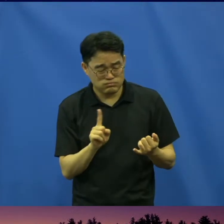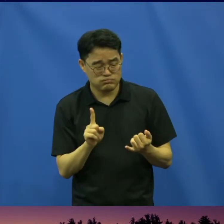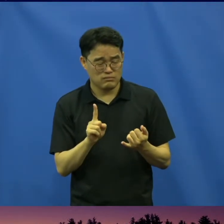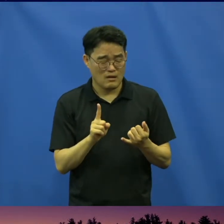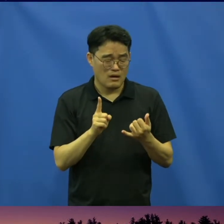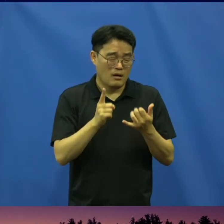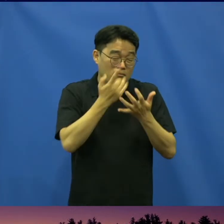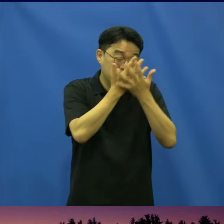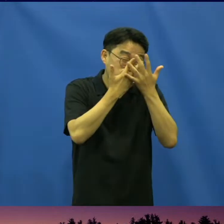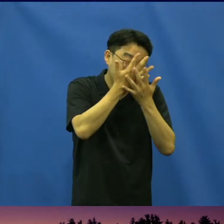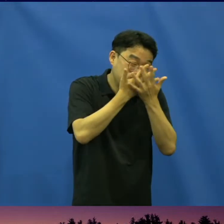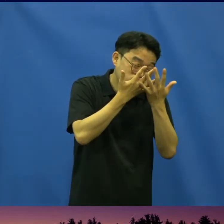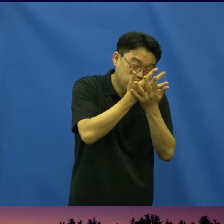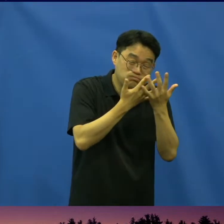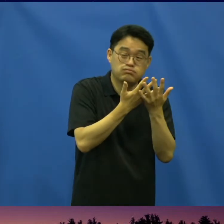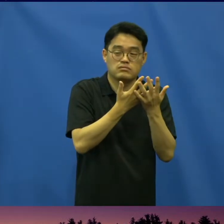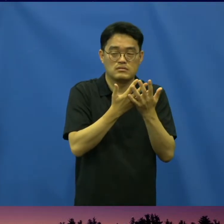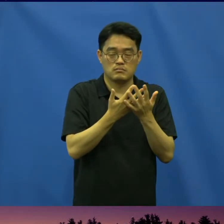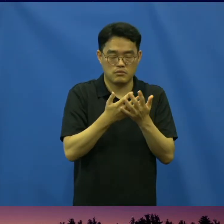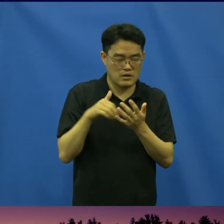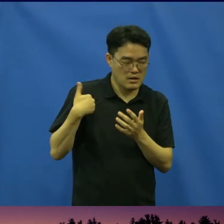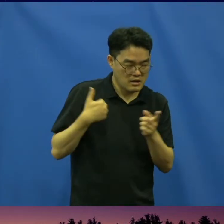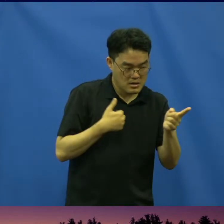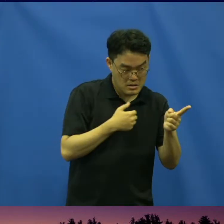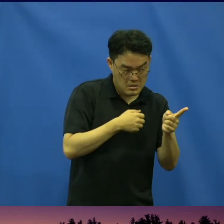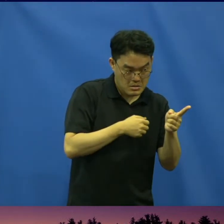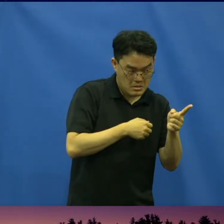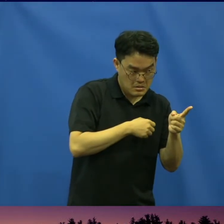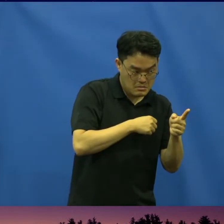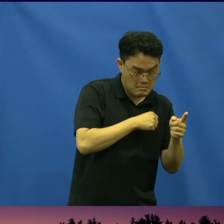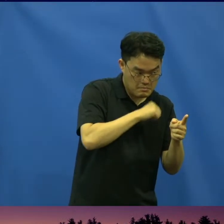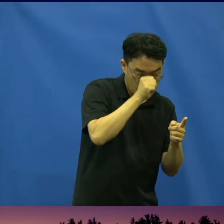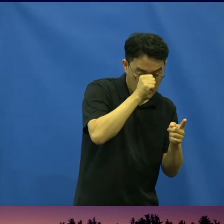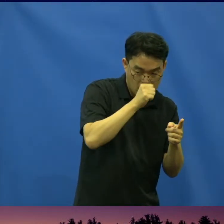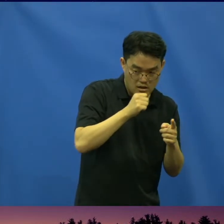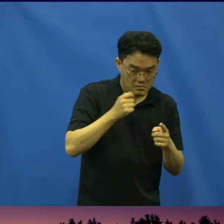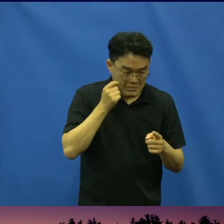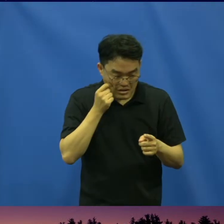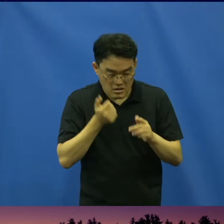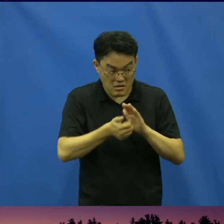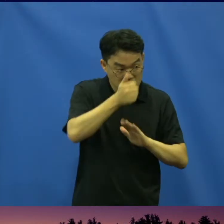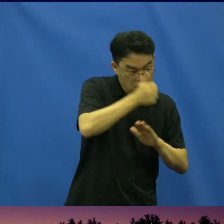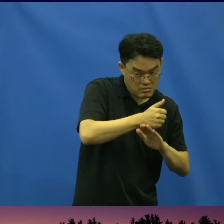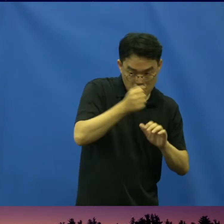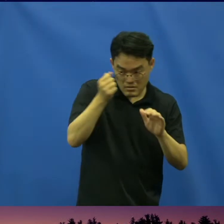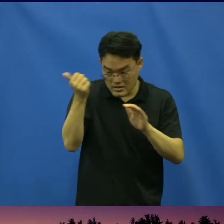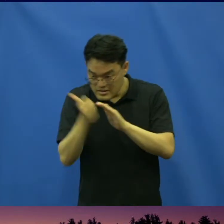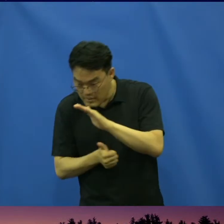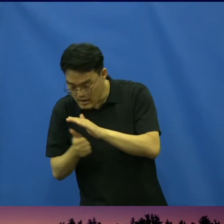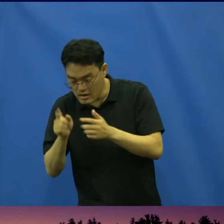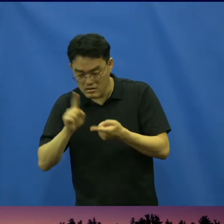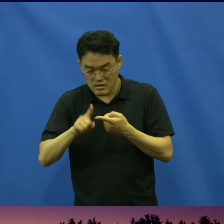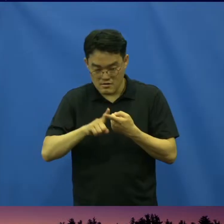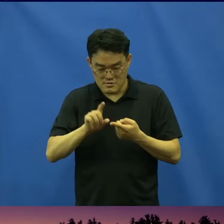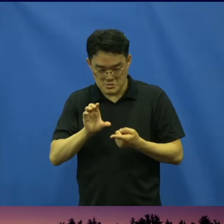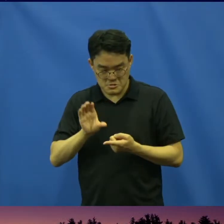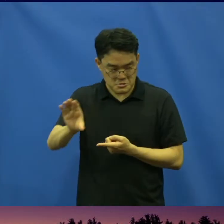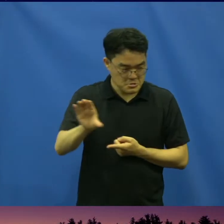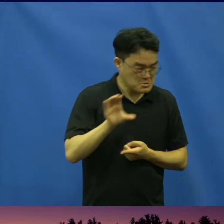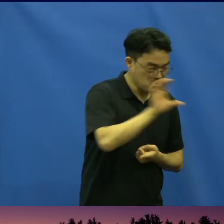도박의 인생을 그런 사람이 굉장히 많아요. 호주에 제가 살 때 보면요, 목요일 날 이게 그게 나요. 무슨 이게 그